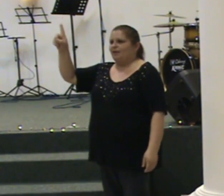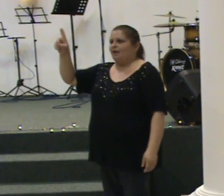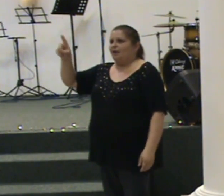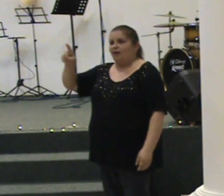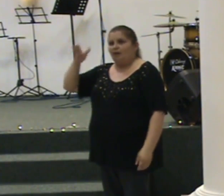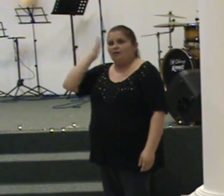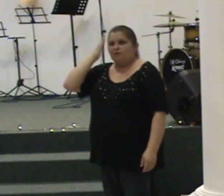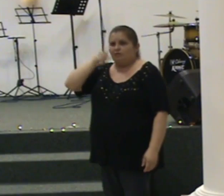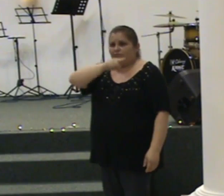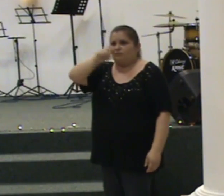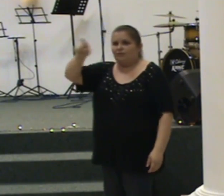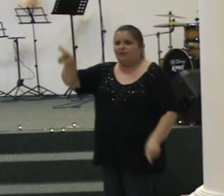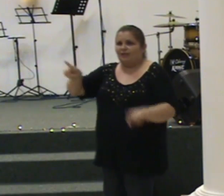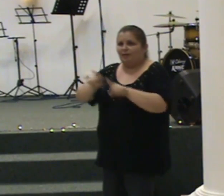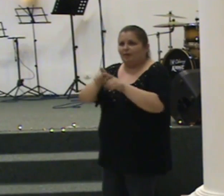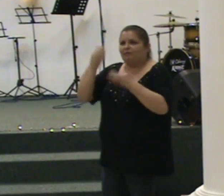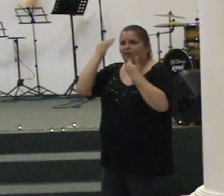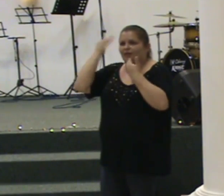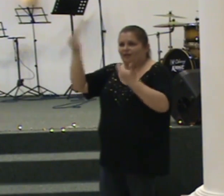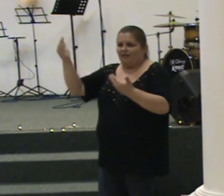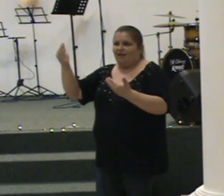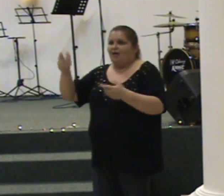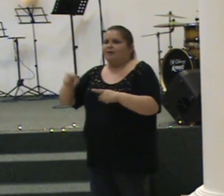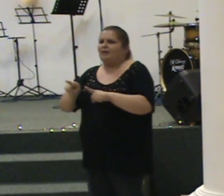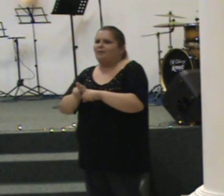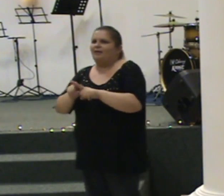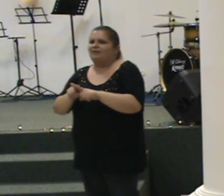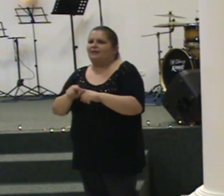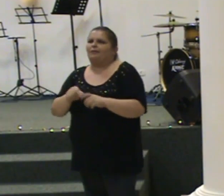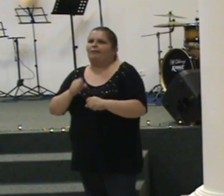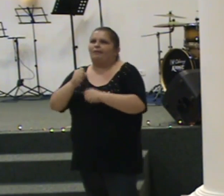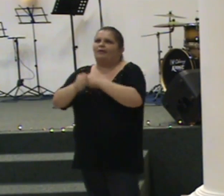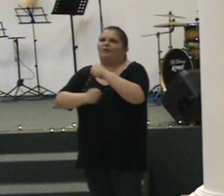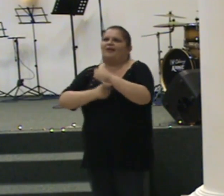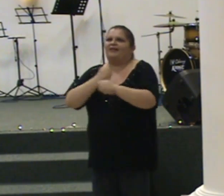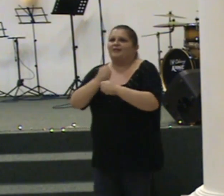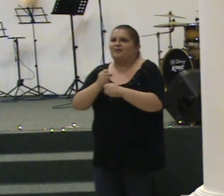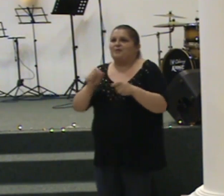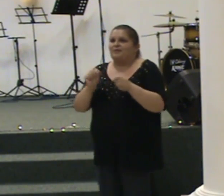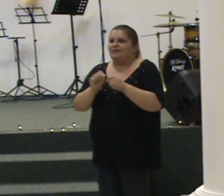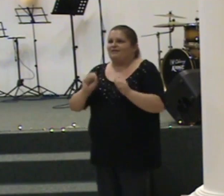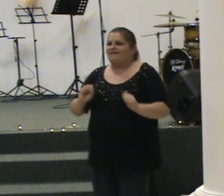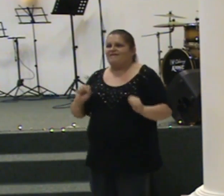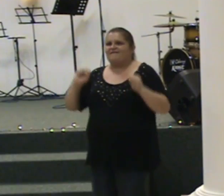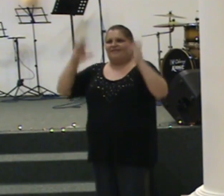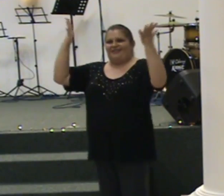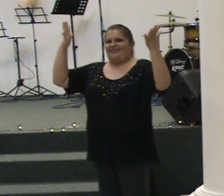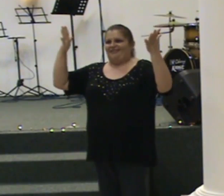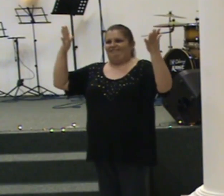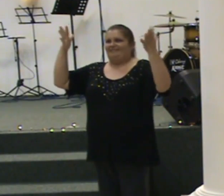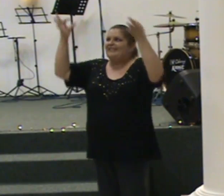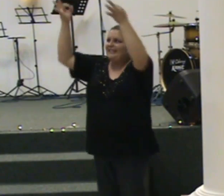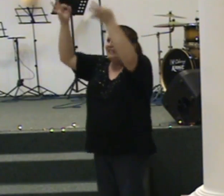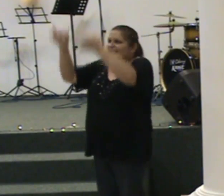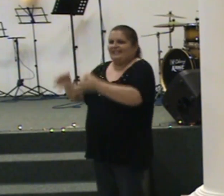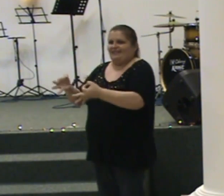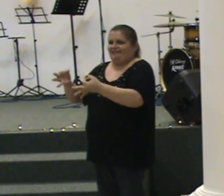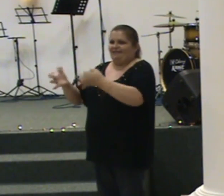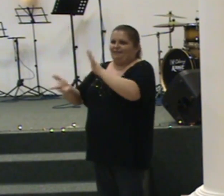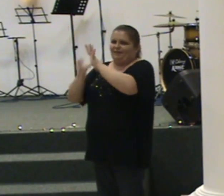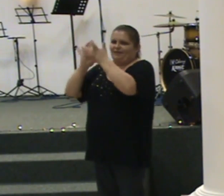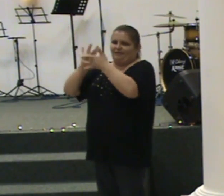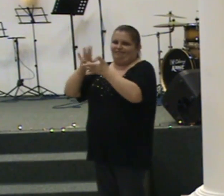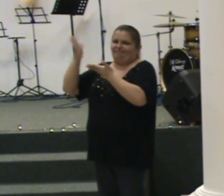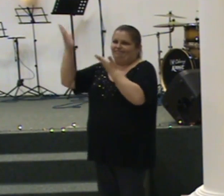mas assim, mostrar, o ano não pode encerrar sem a gente fazer uma festa digna para aquele que já fez tanto por